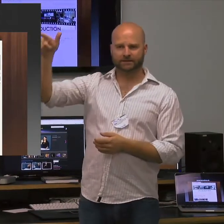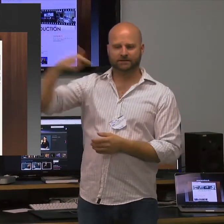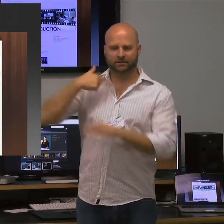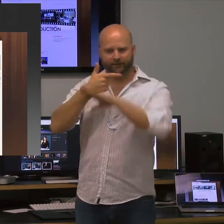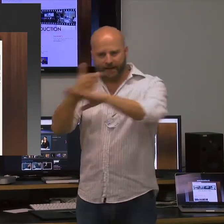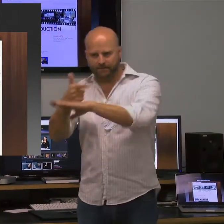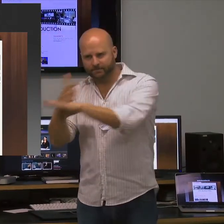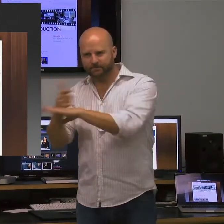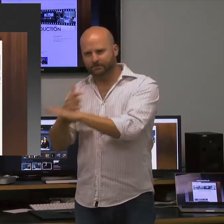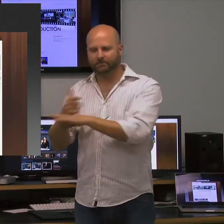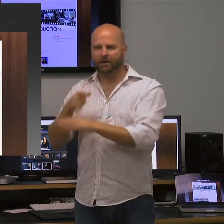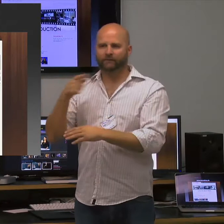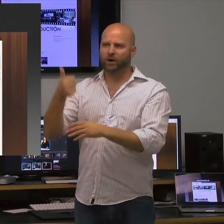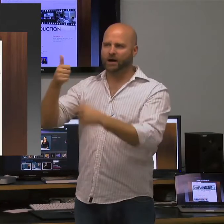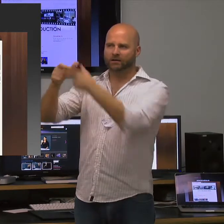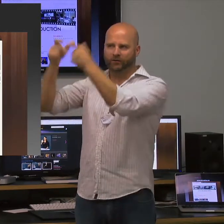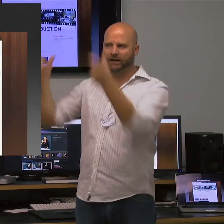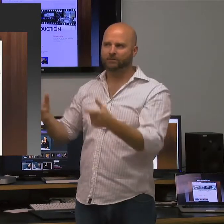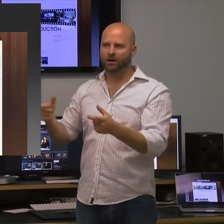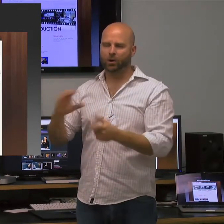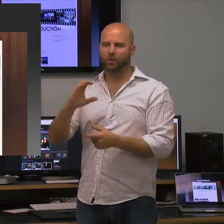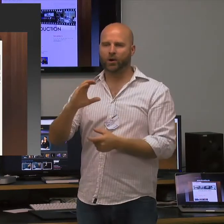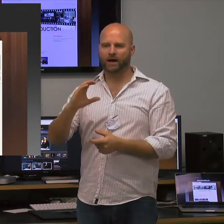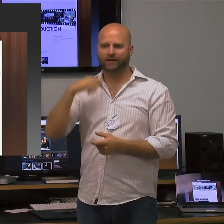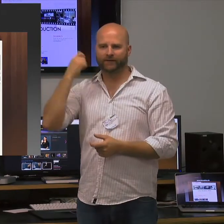war ich gerade in Wallis, da habe ich gefilmt für eine Firma,